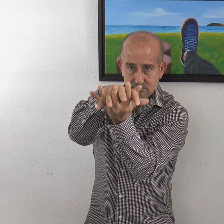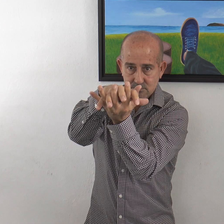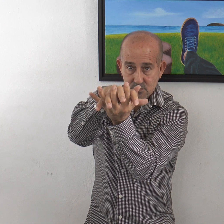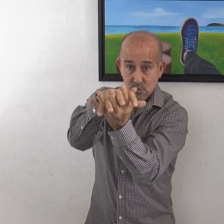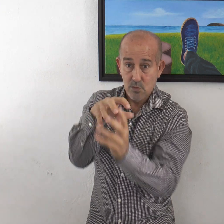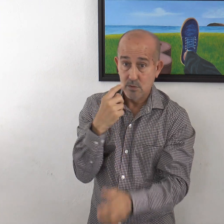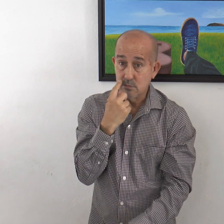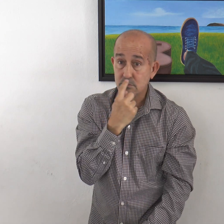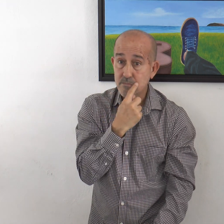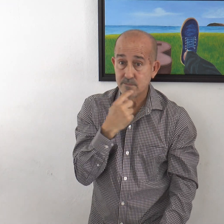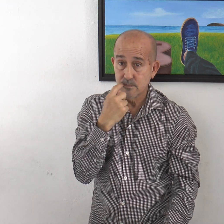o